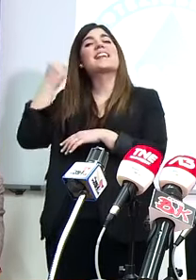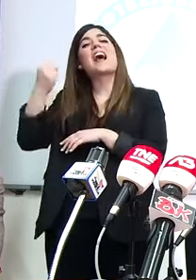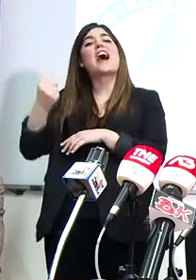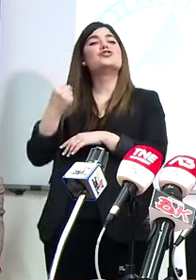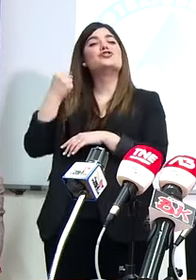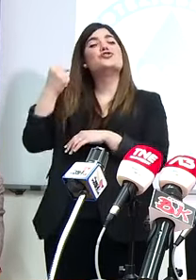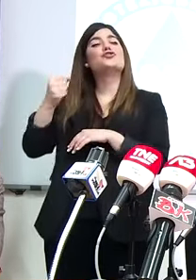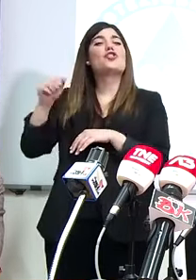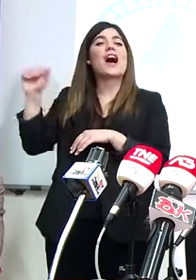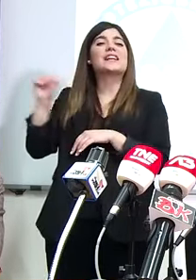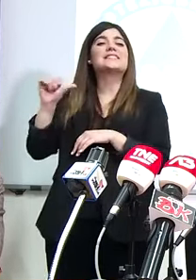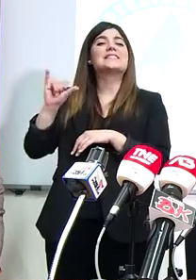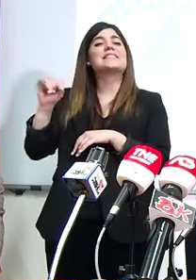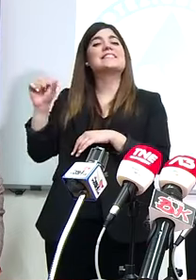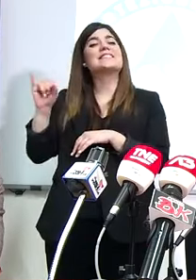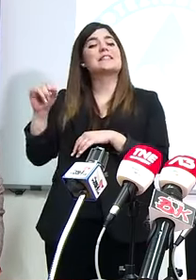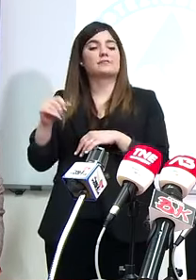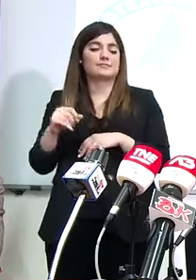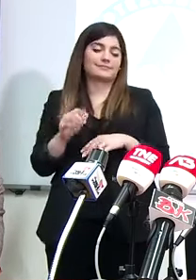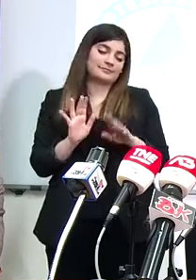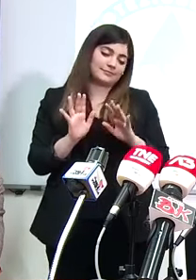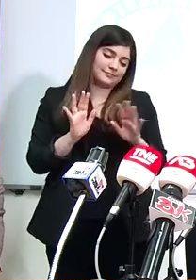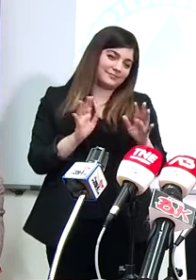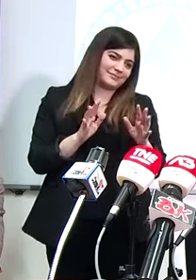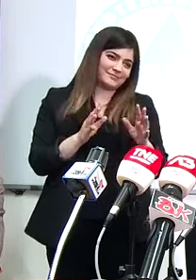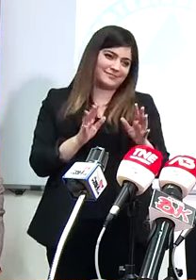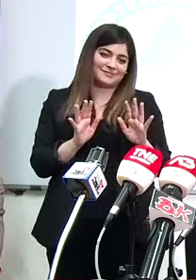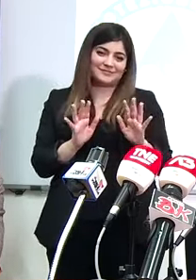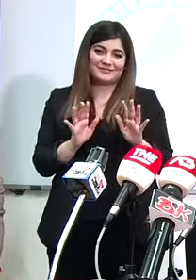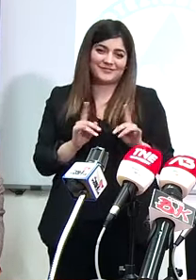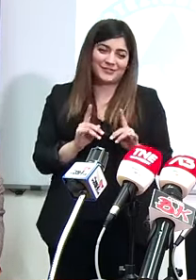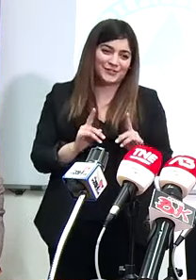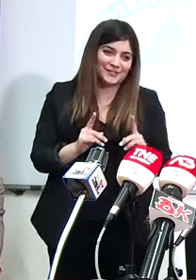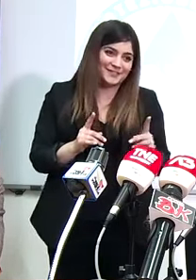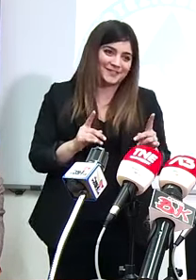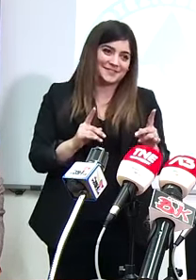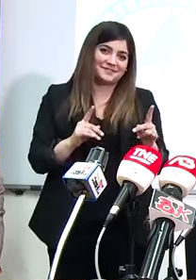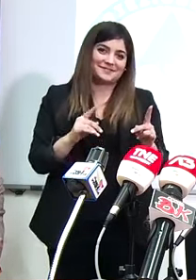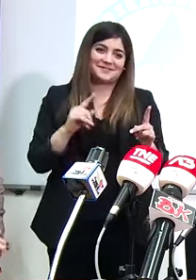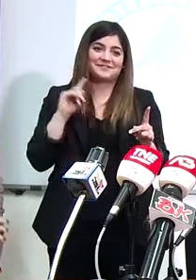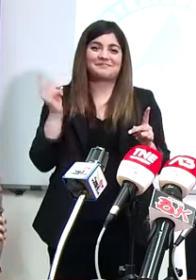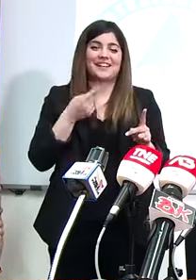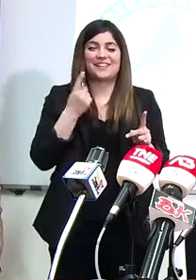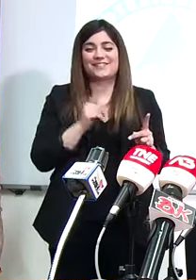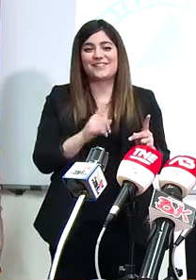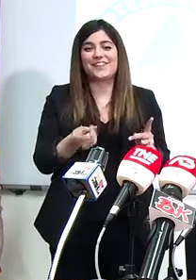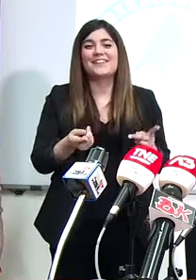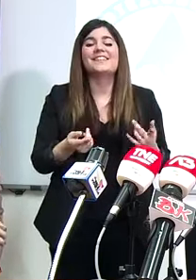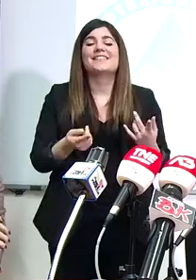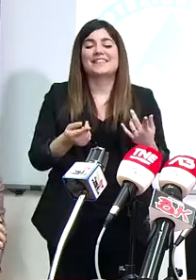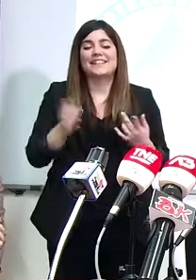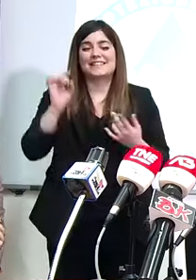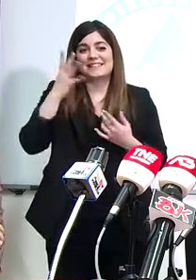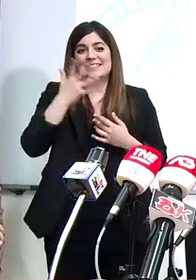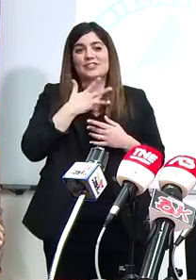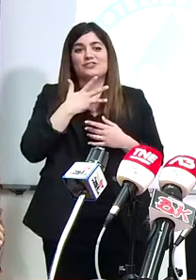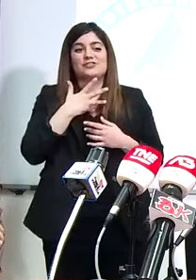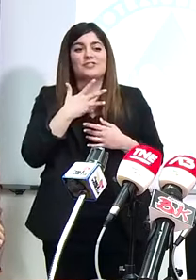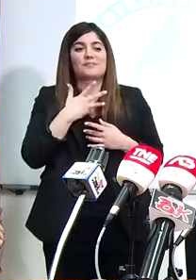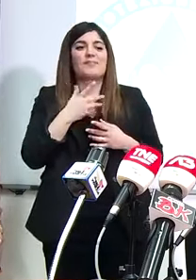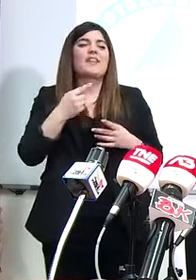vediamo cosa dice no ma guarda te adesso io non so se ci sono anche altre zone arancione lo avevo capito